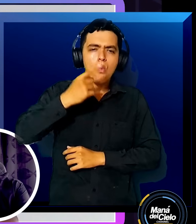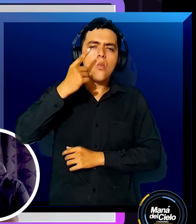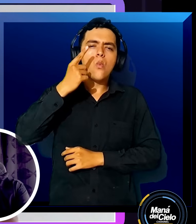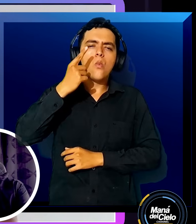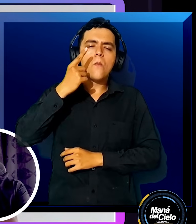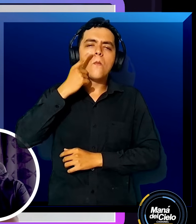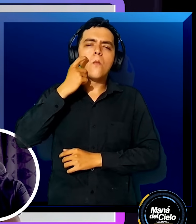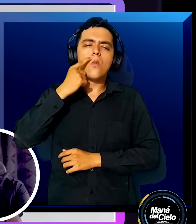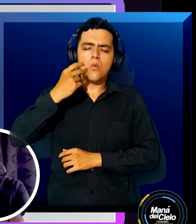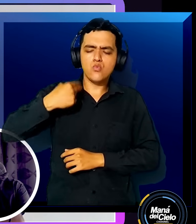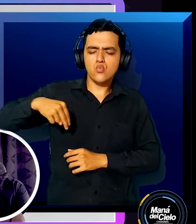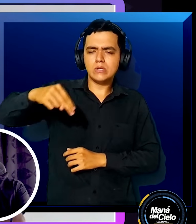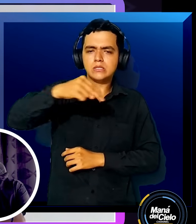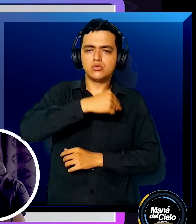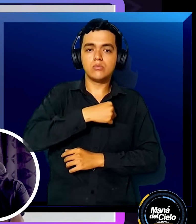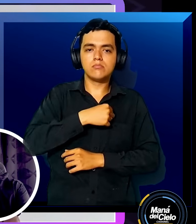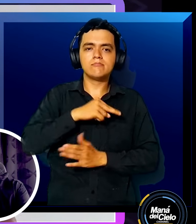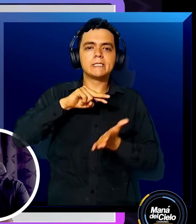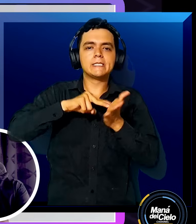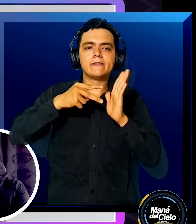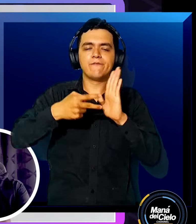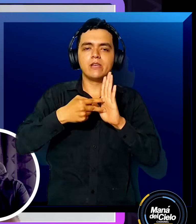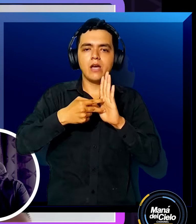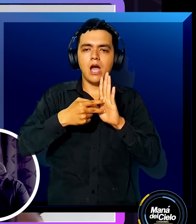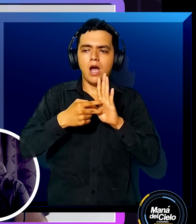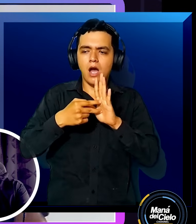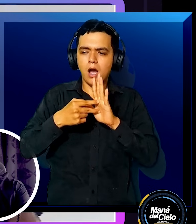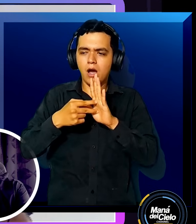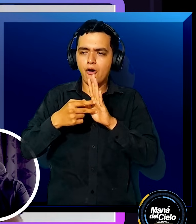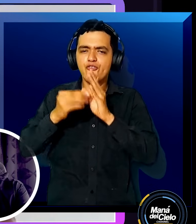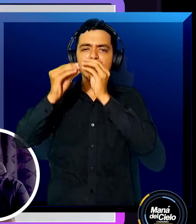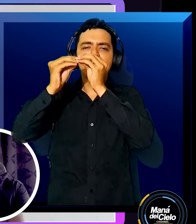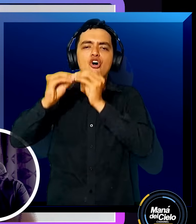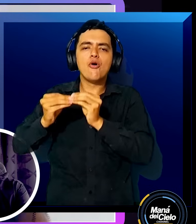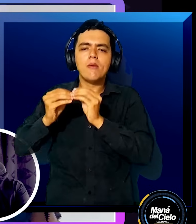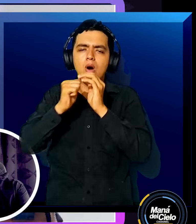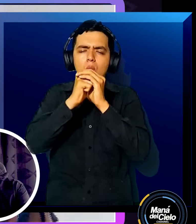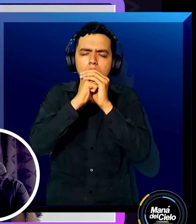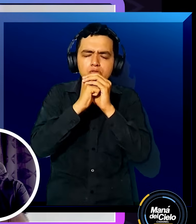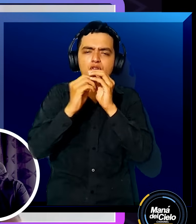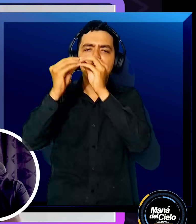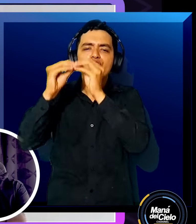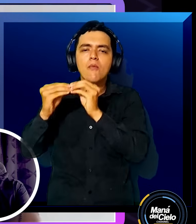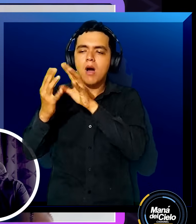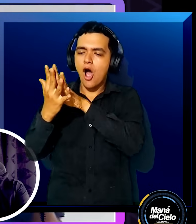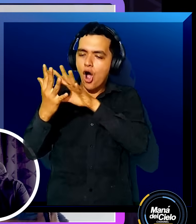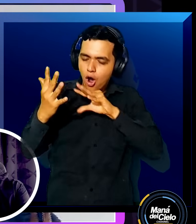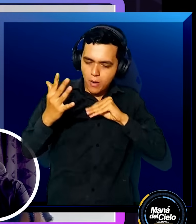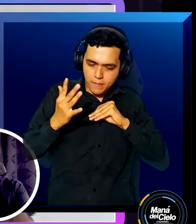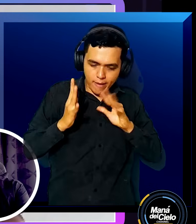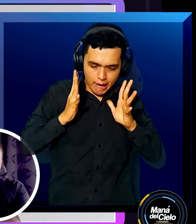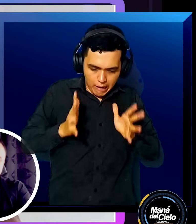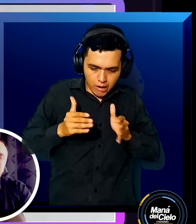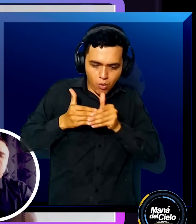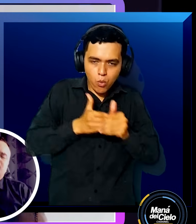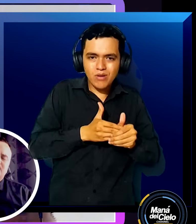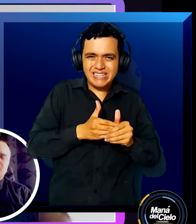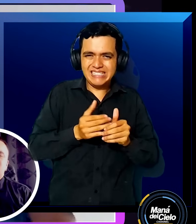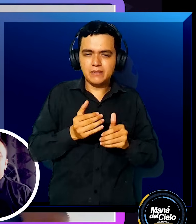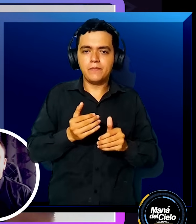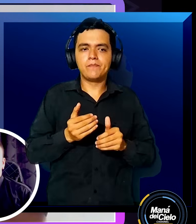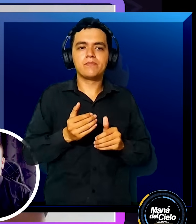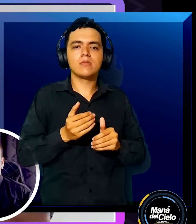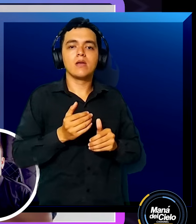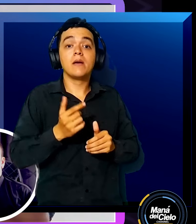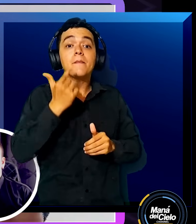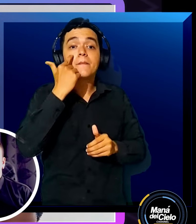hermano, por favor. Hemos venido a orar, hemos venido a traer nuestras cargas, hemos venido a humillarnos, hemos venido a llenarnos, hemos